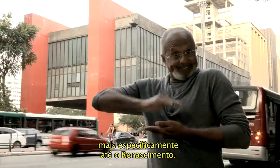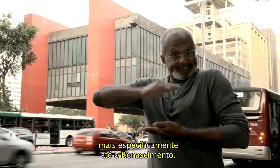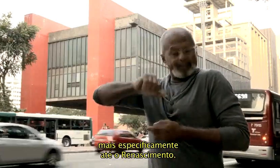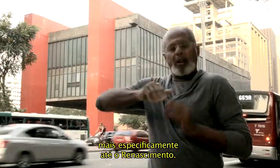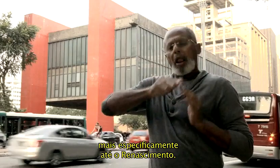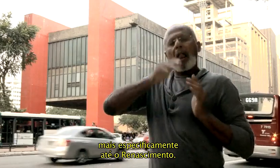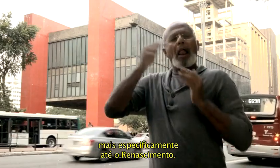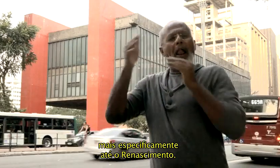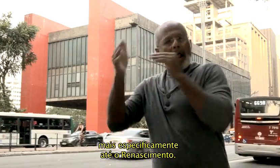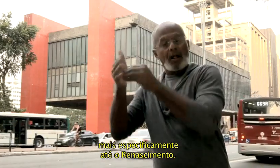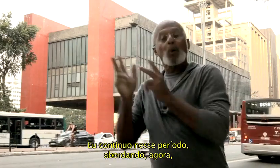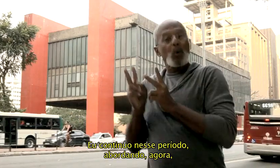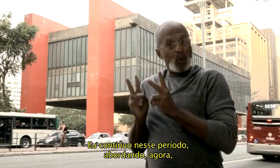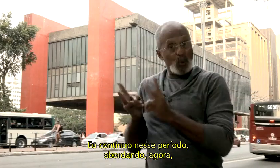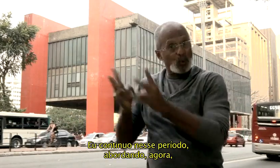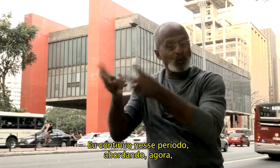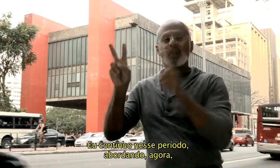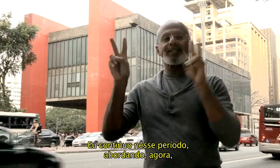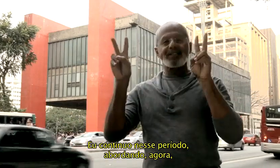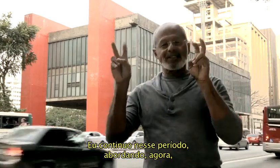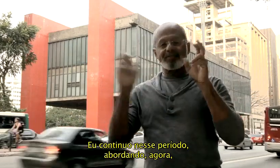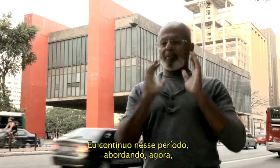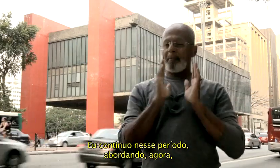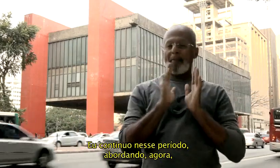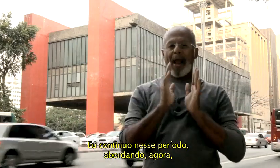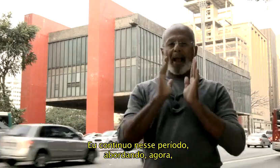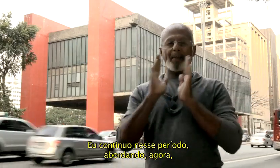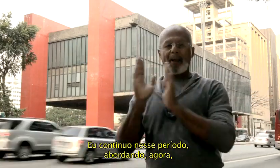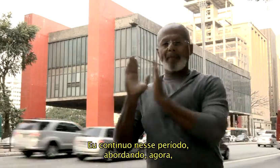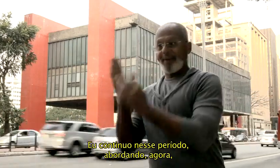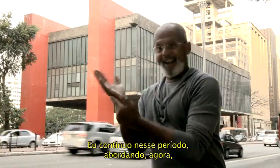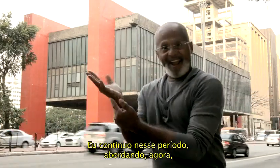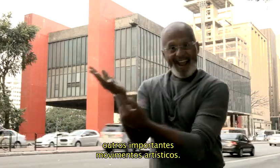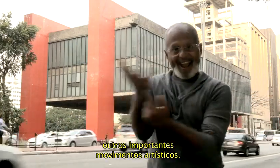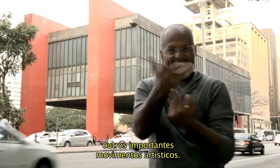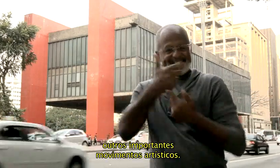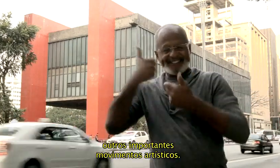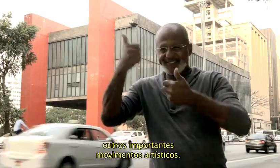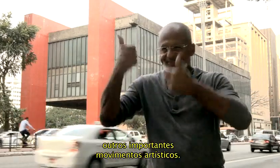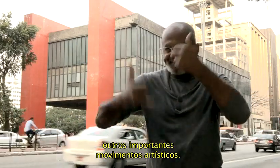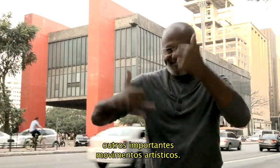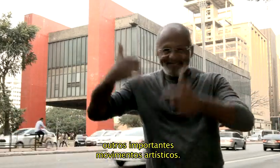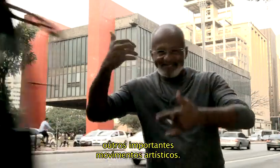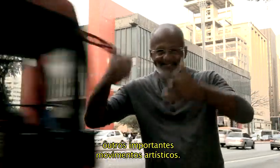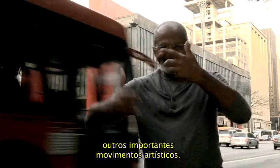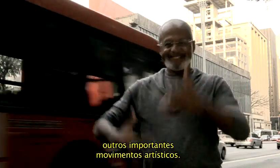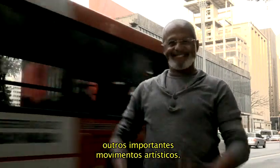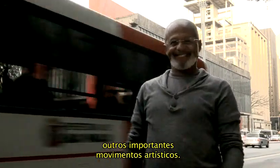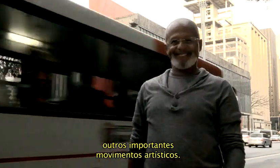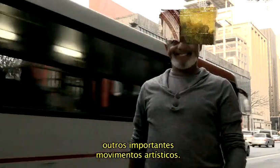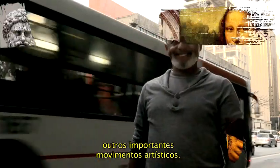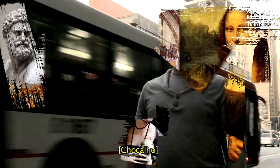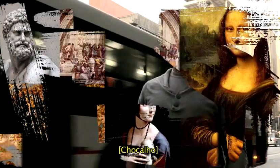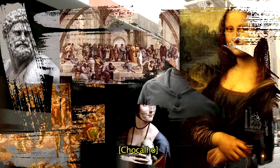Renascimento. Eu continuo nesse período abordando agora outros importantes movimentos artísticos.